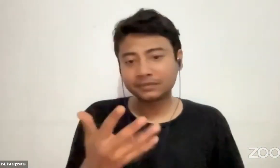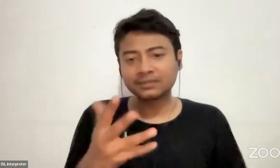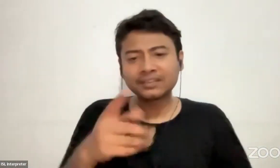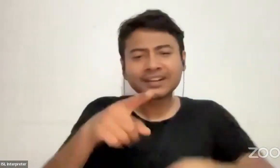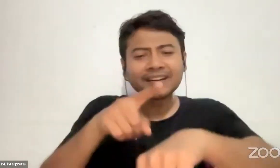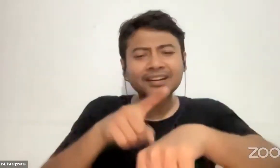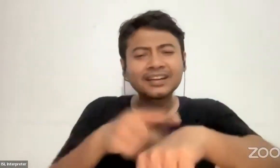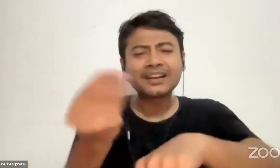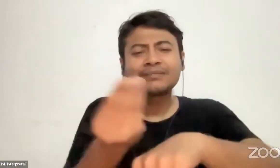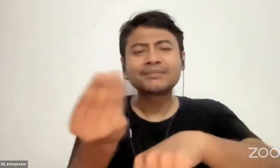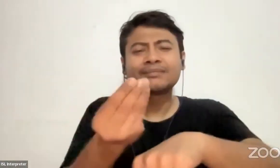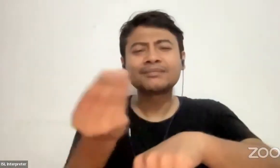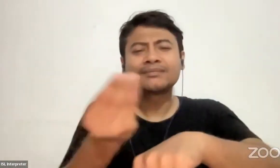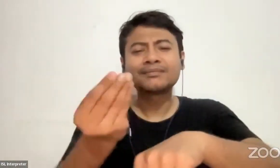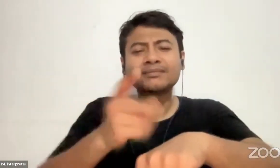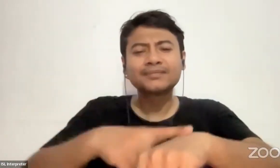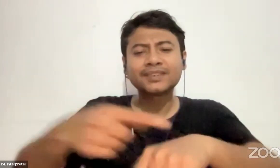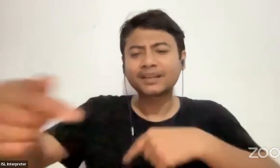रहता है।